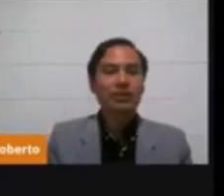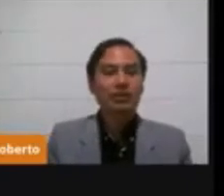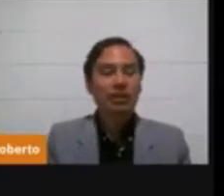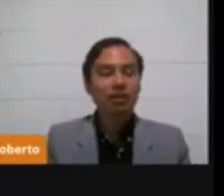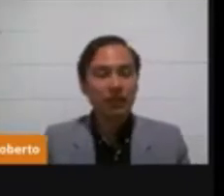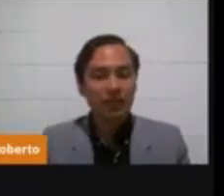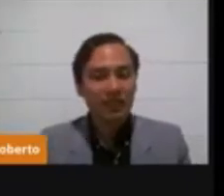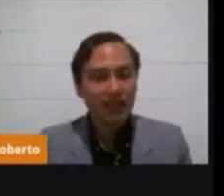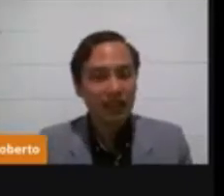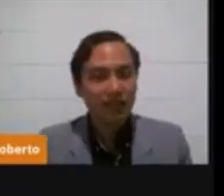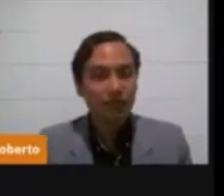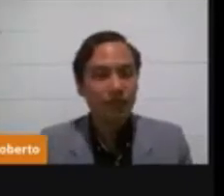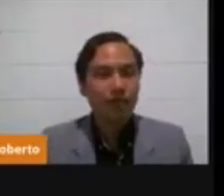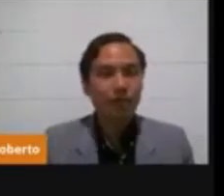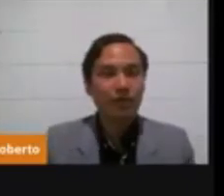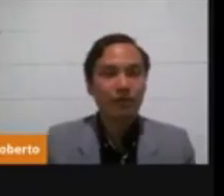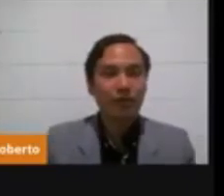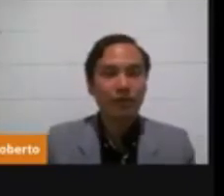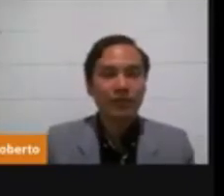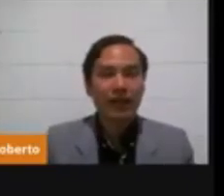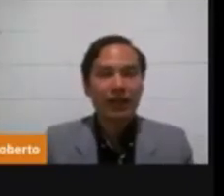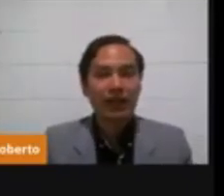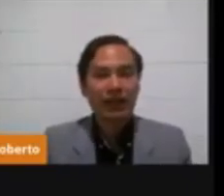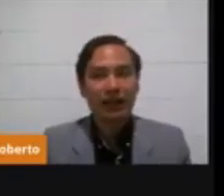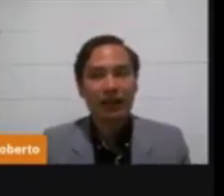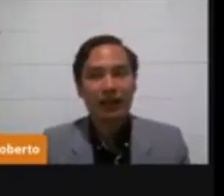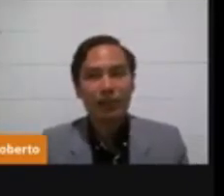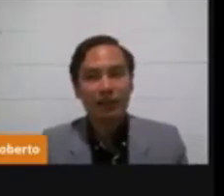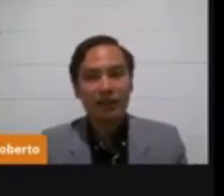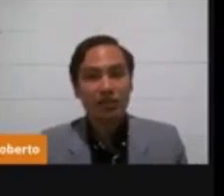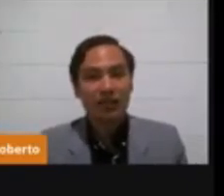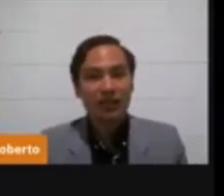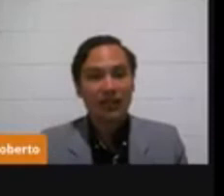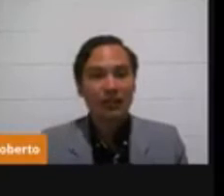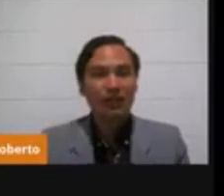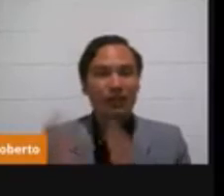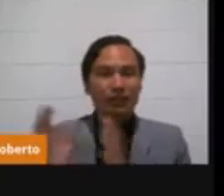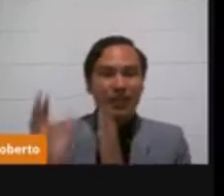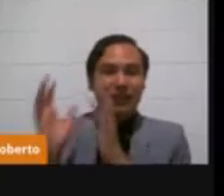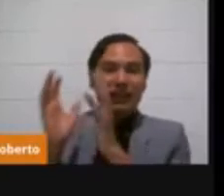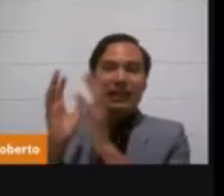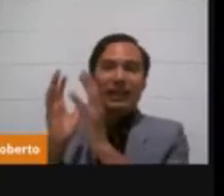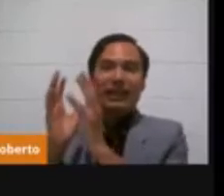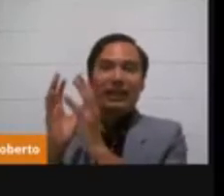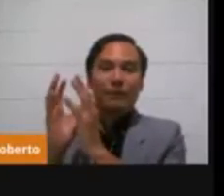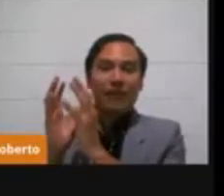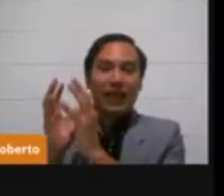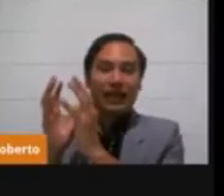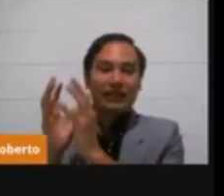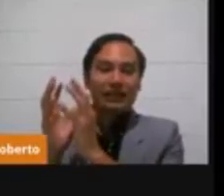aceptemos a personas con discapacidad o, por ejemplo, a población LGBTI, pero también,